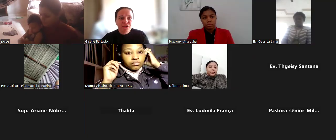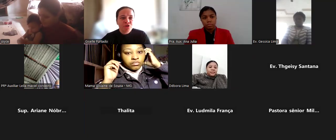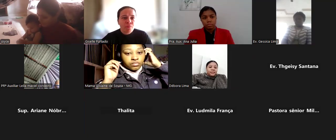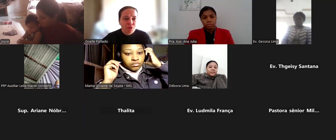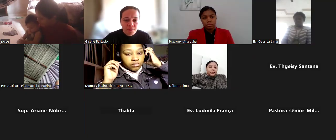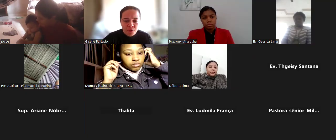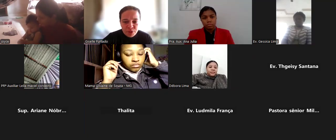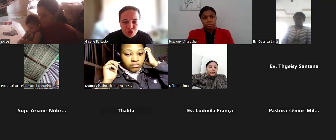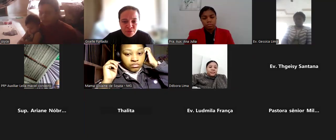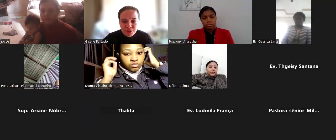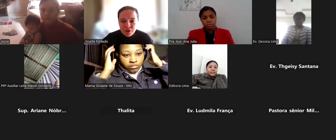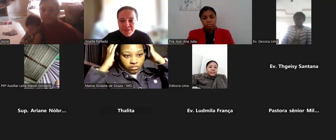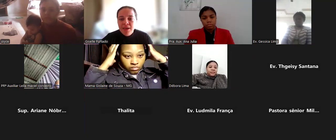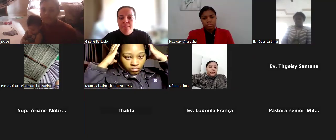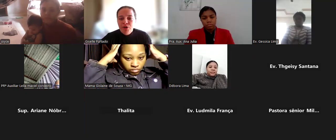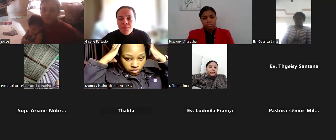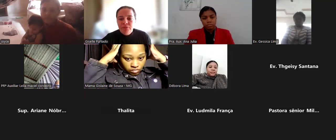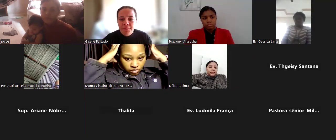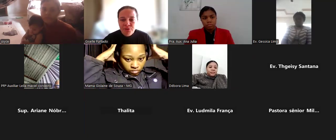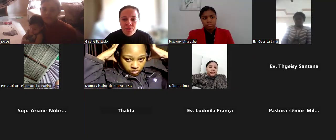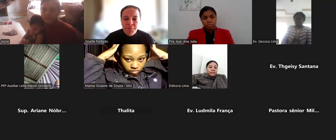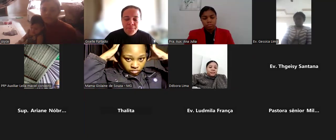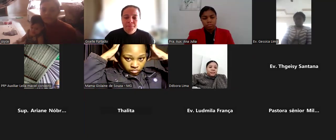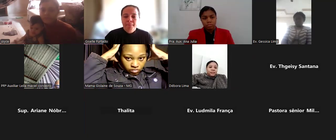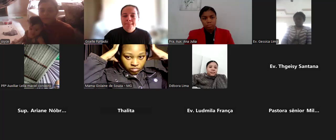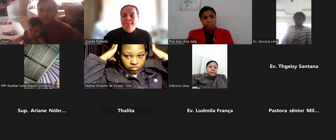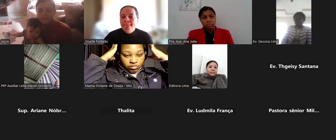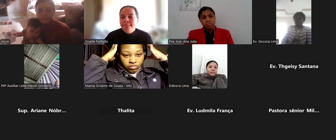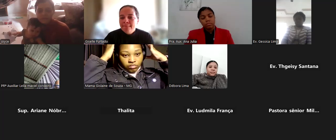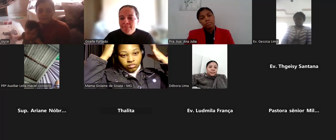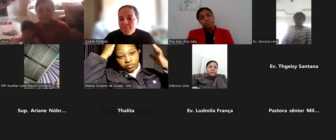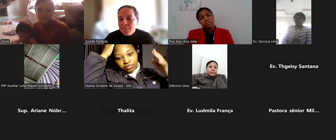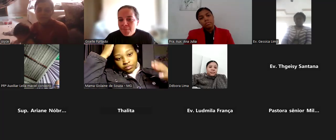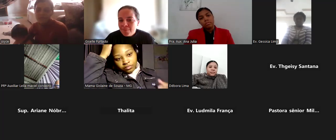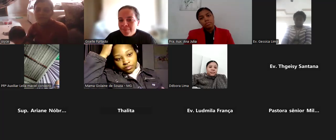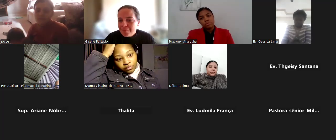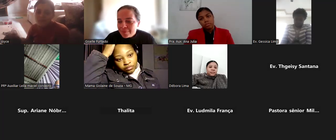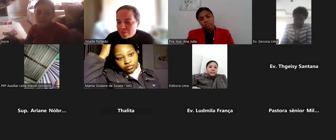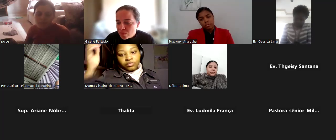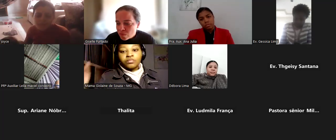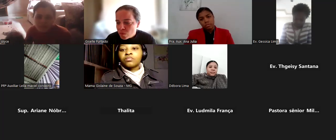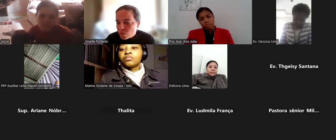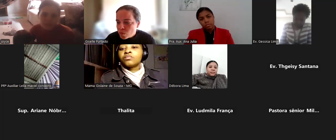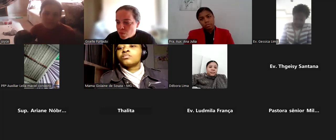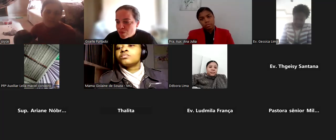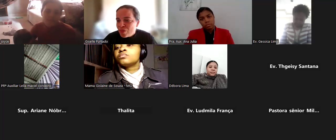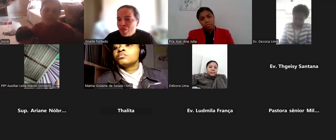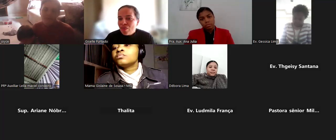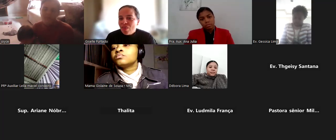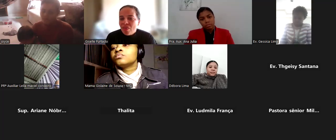Só um minutinho, irmã Joyce. Pode perguntar, pastor. É só com relação às palavras acentuadas, por